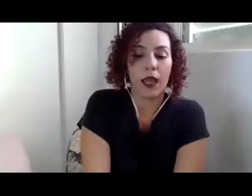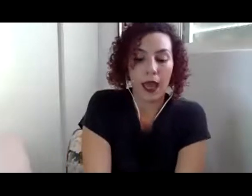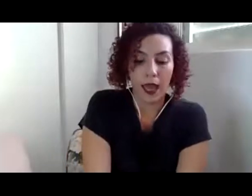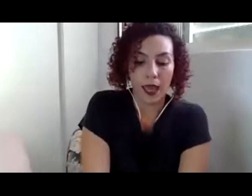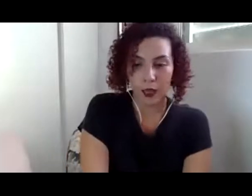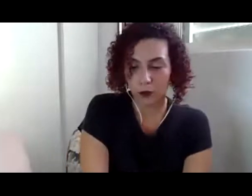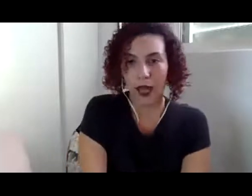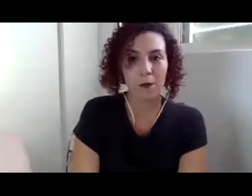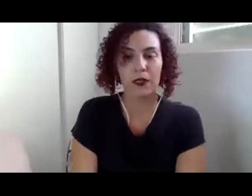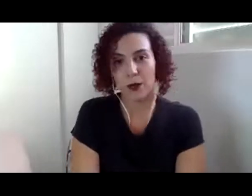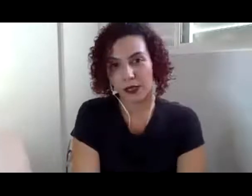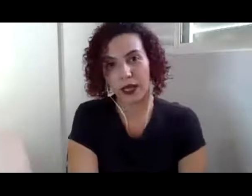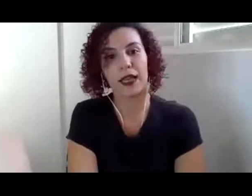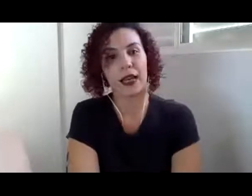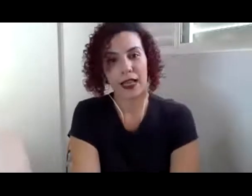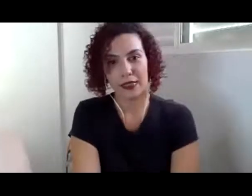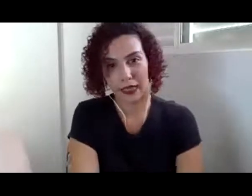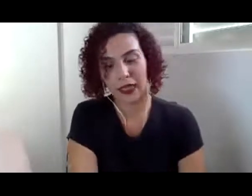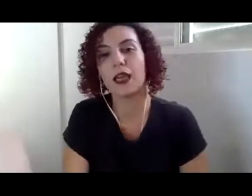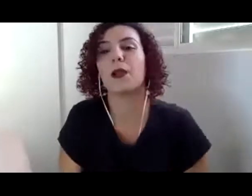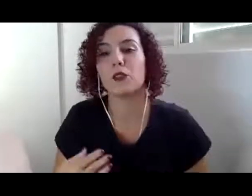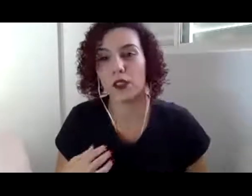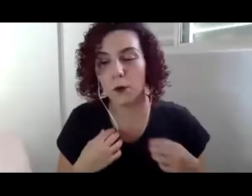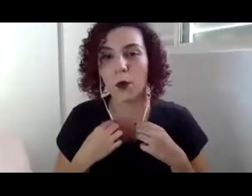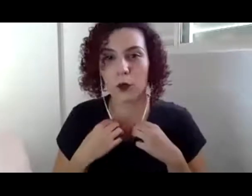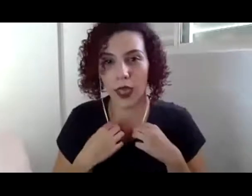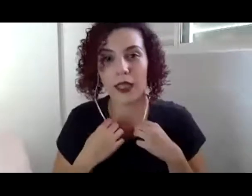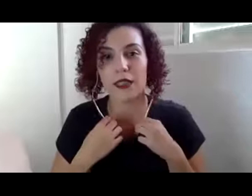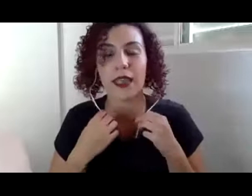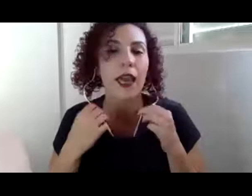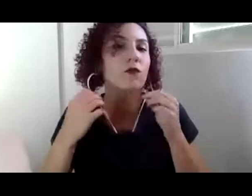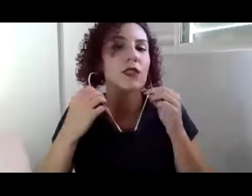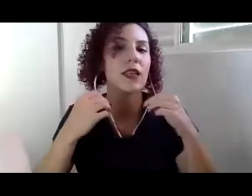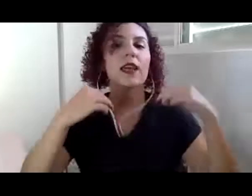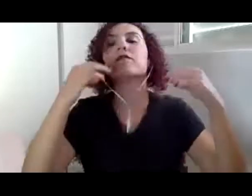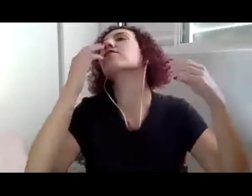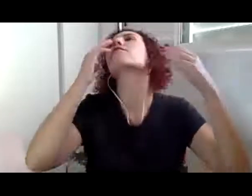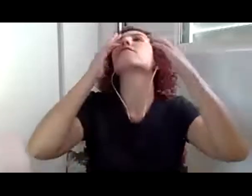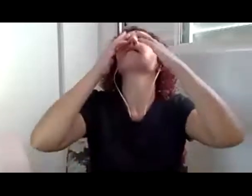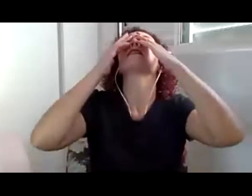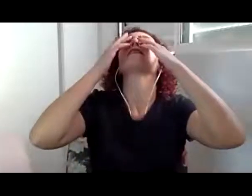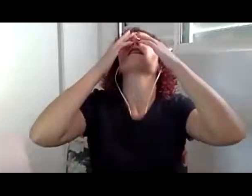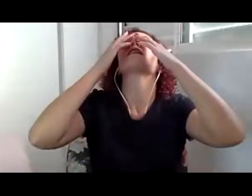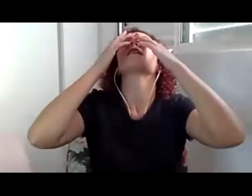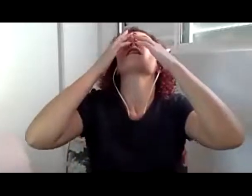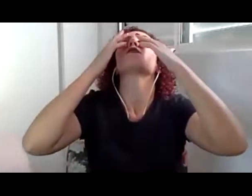Então, eu, Tabata, brasileira, nasci aqui, aprendi o português, quero fazer